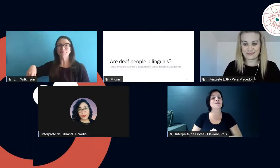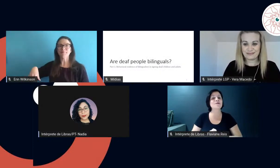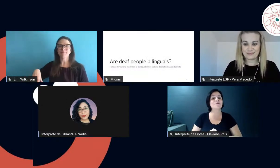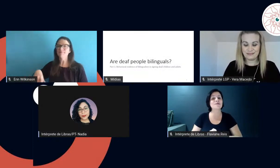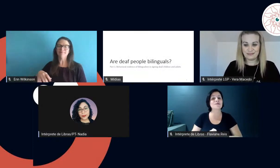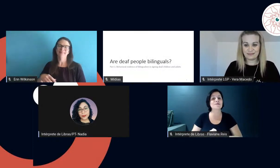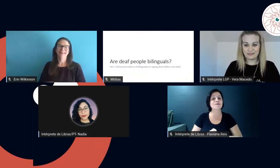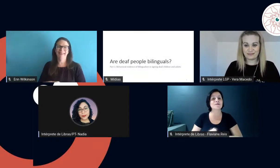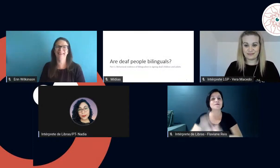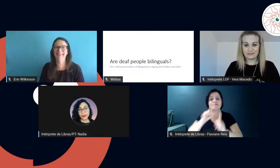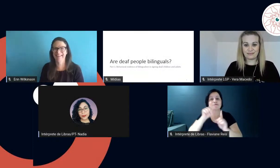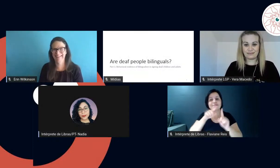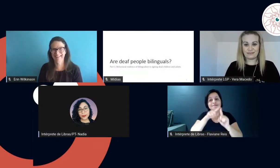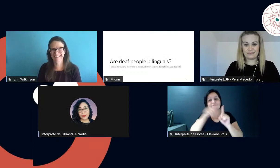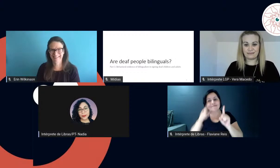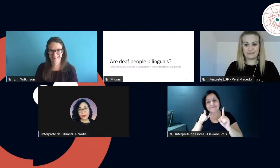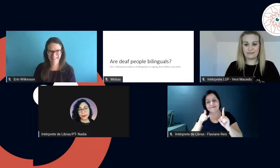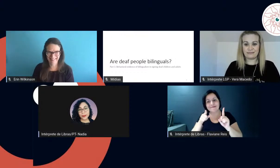gentileza.